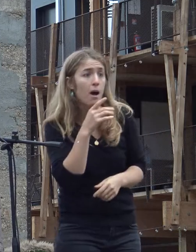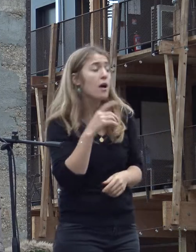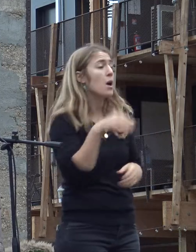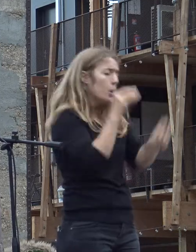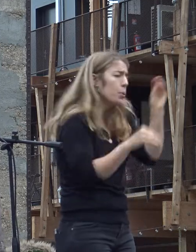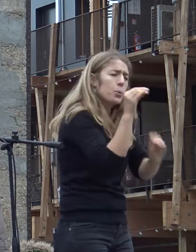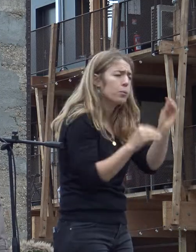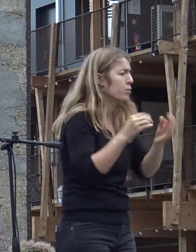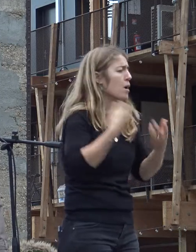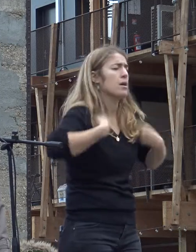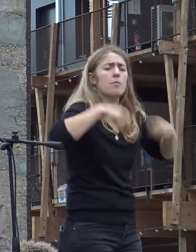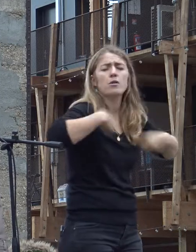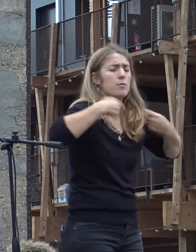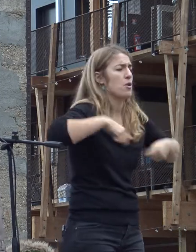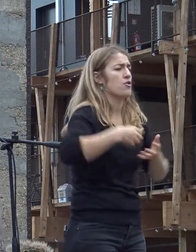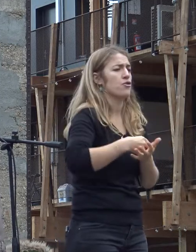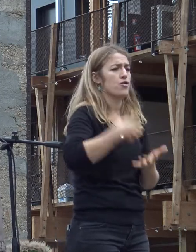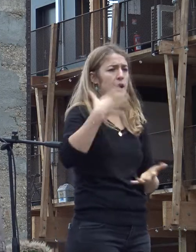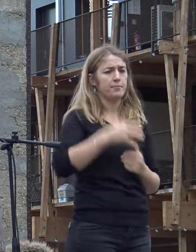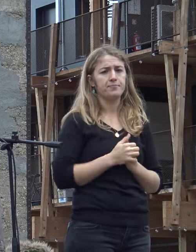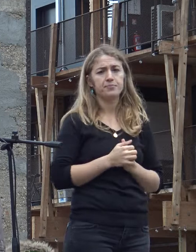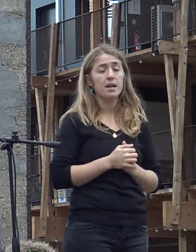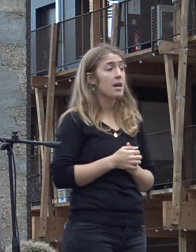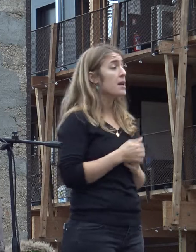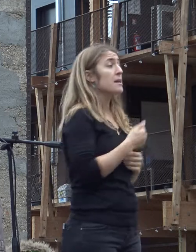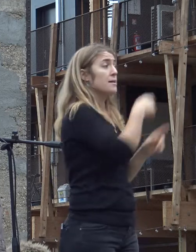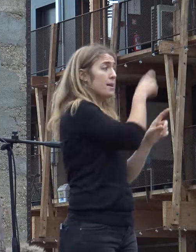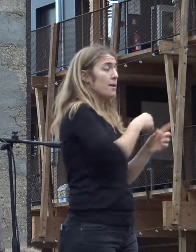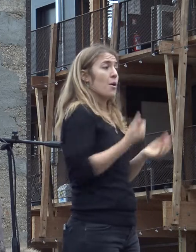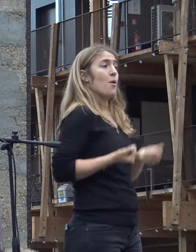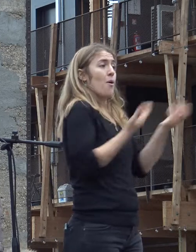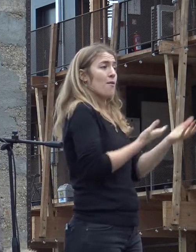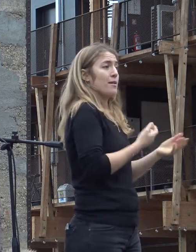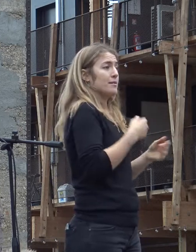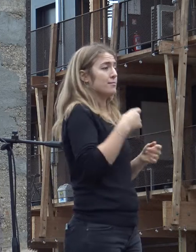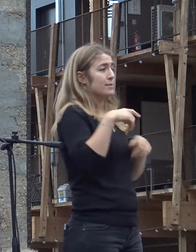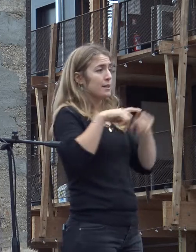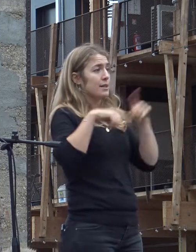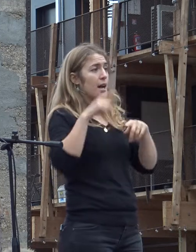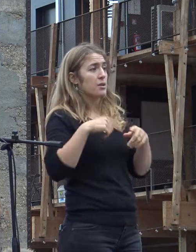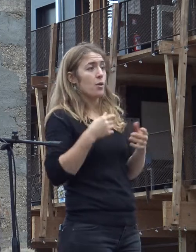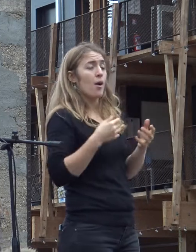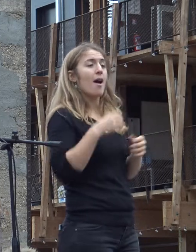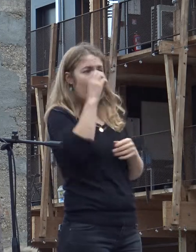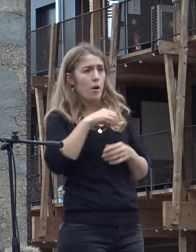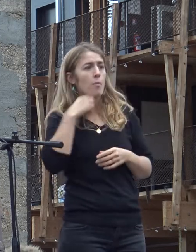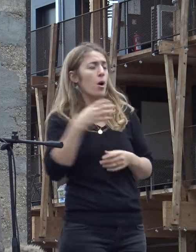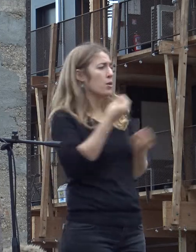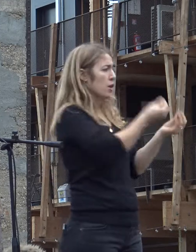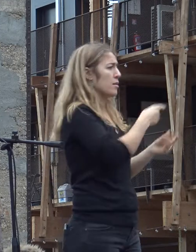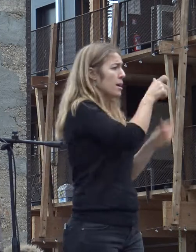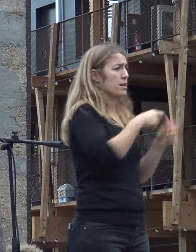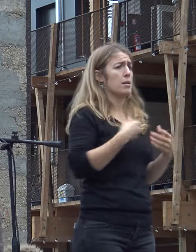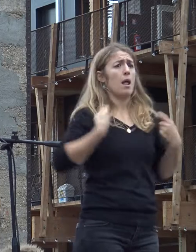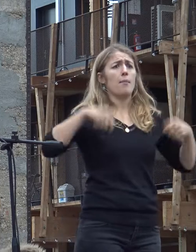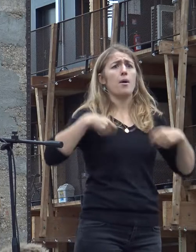très cher. Donc recevoir en cadeau un éléphant blanc pouvait ainsi mener à la ruine. Les